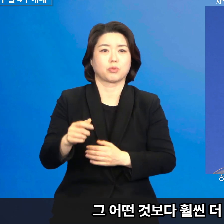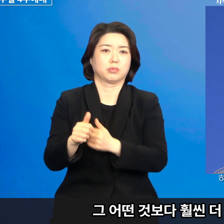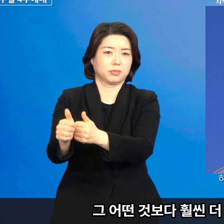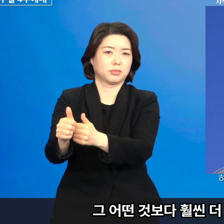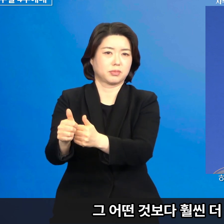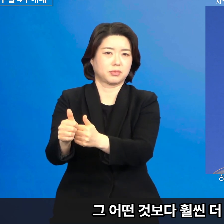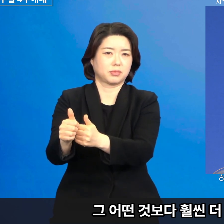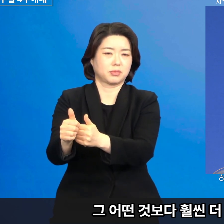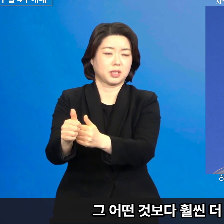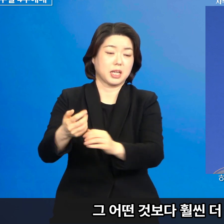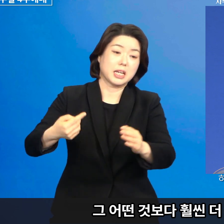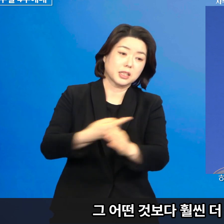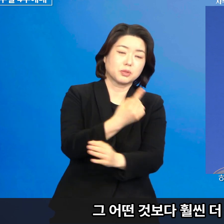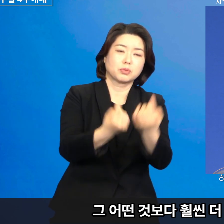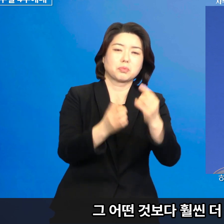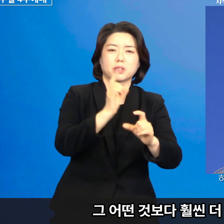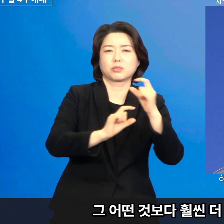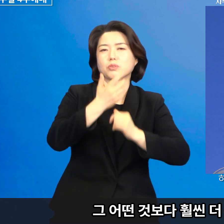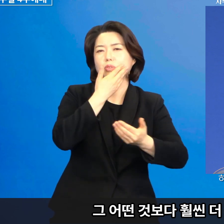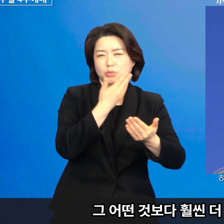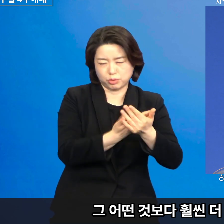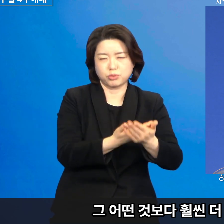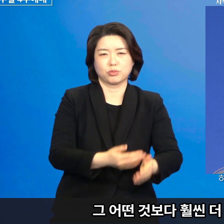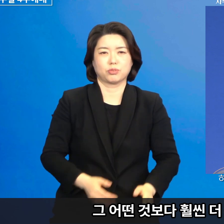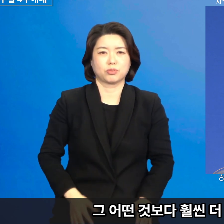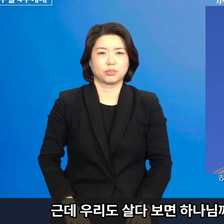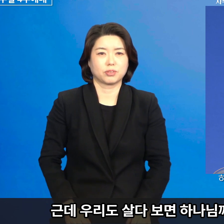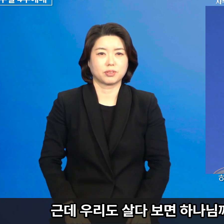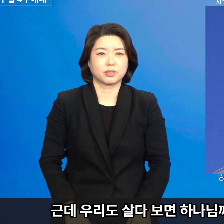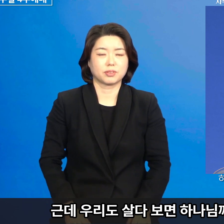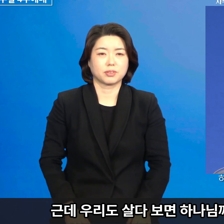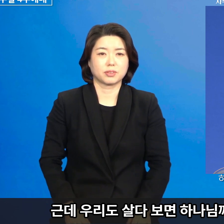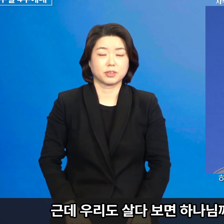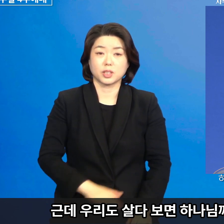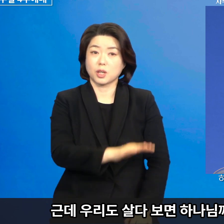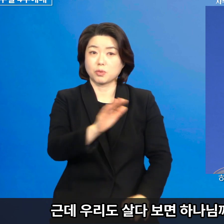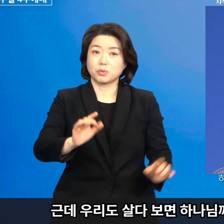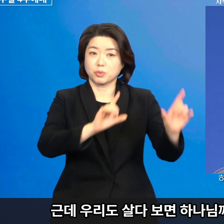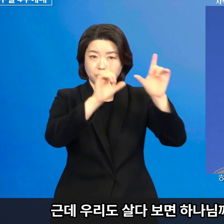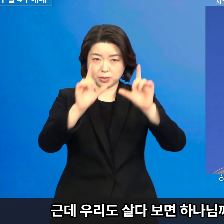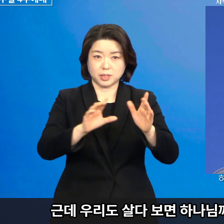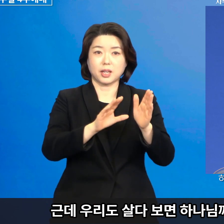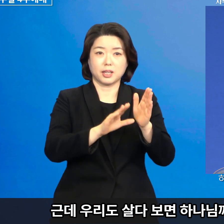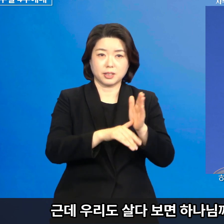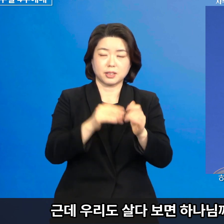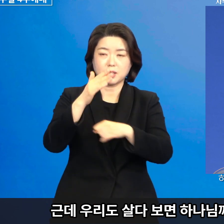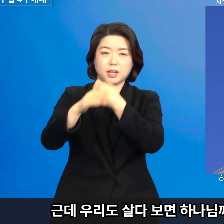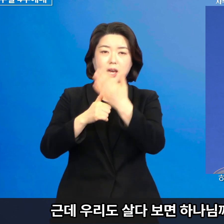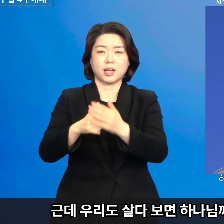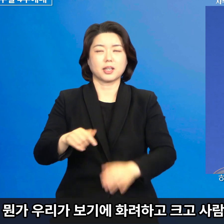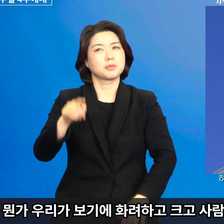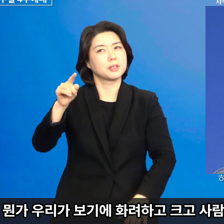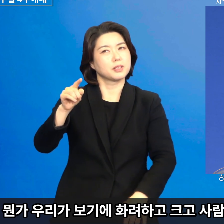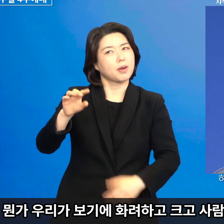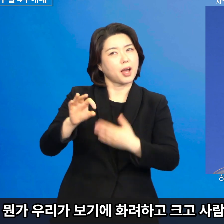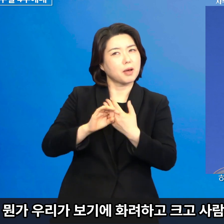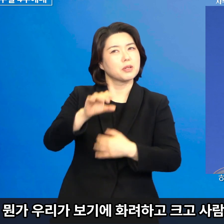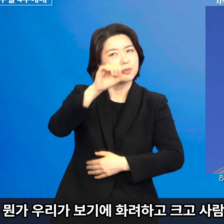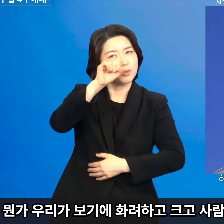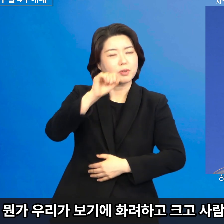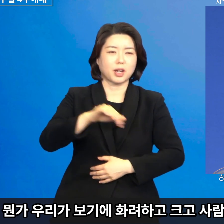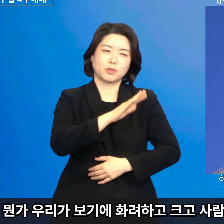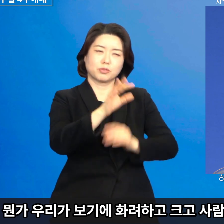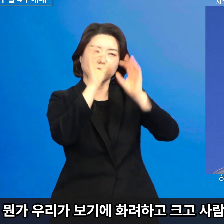것보다 훨씬 더 중요한 것이었습니다. 근데 우리도 살다 보면 하나님께서 이걸 하면 좋아하실 거야, 뭔가 우리가